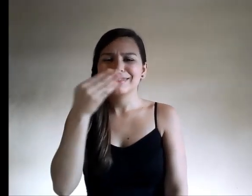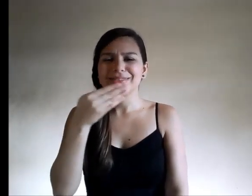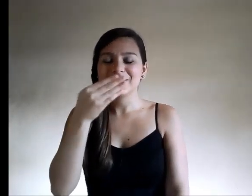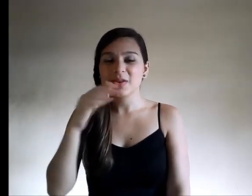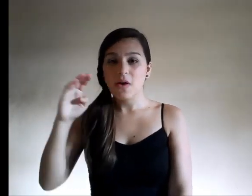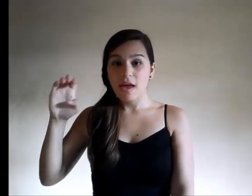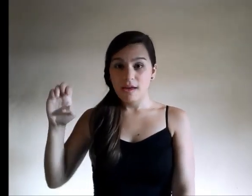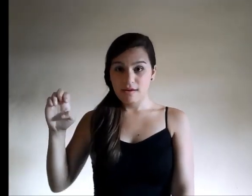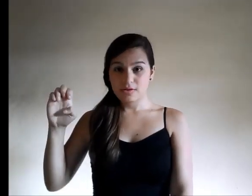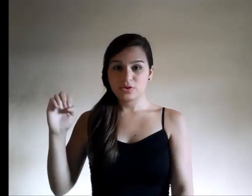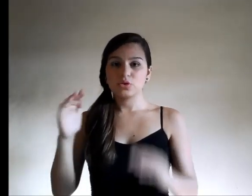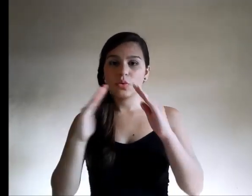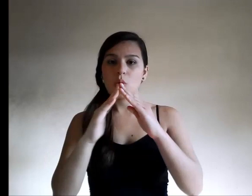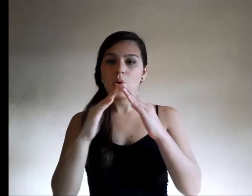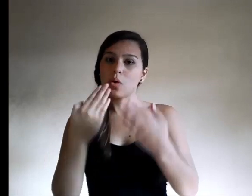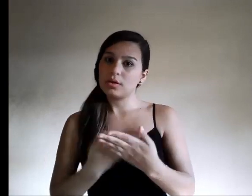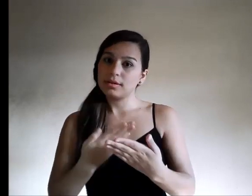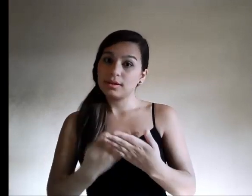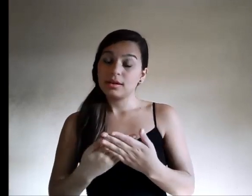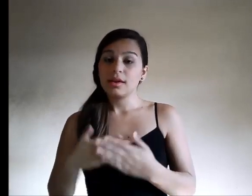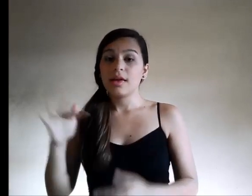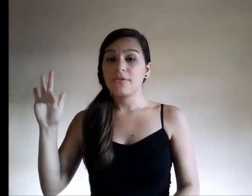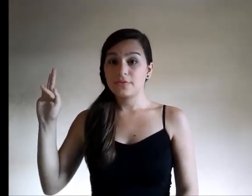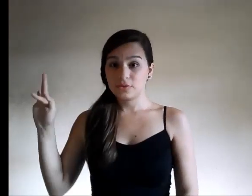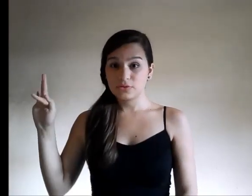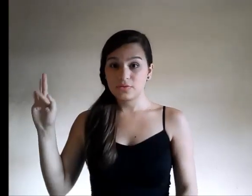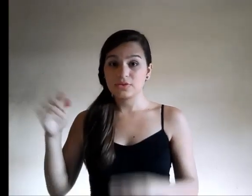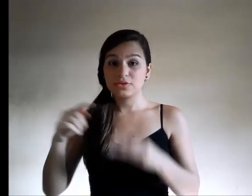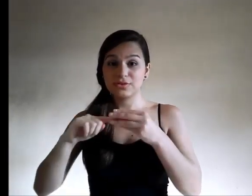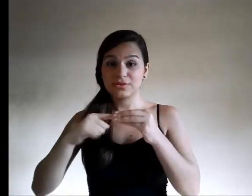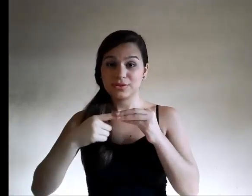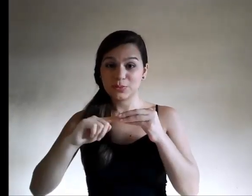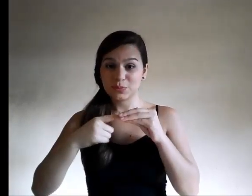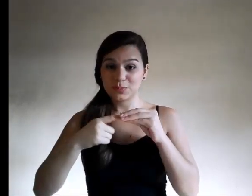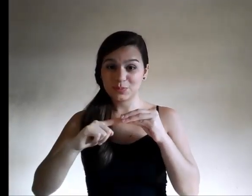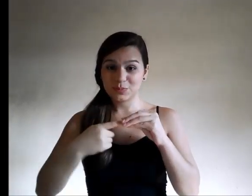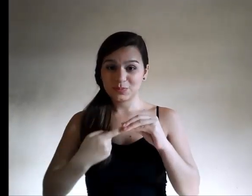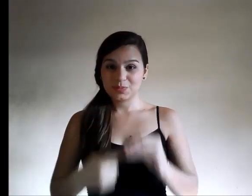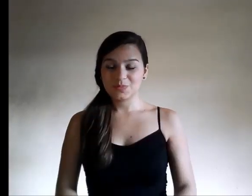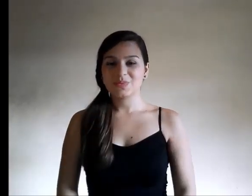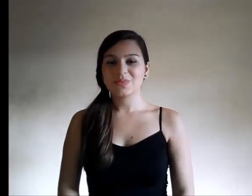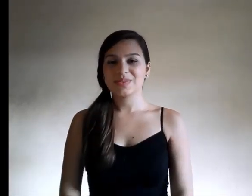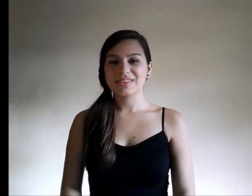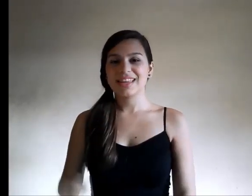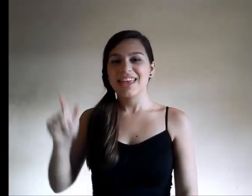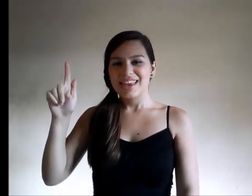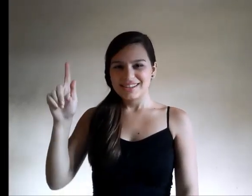D de docinho, E de escola, F de feijão,